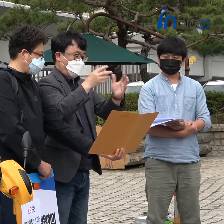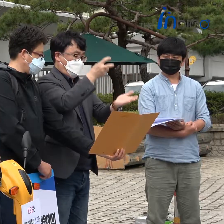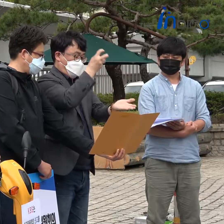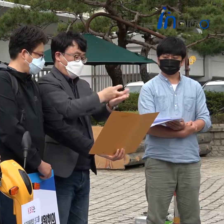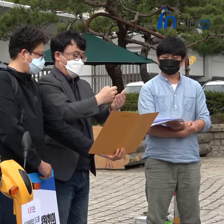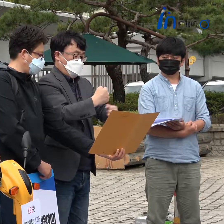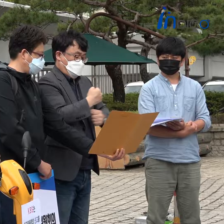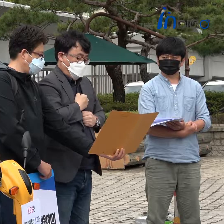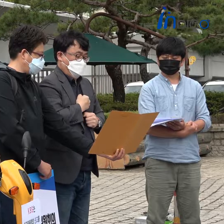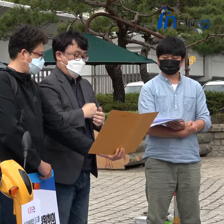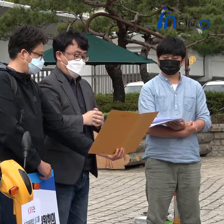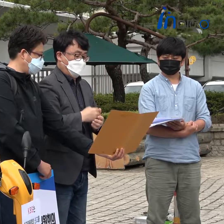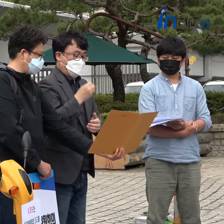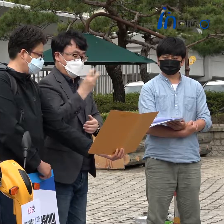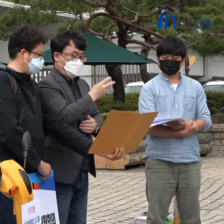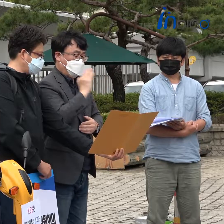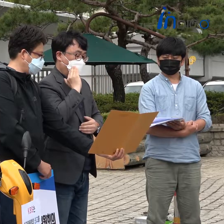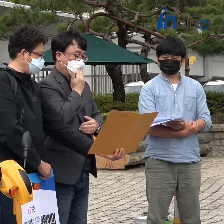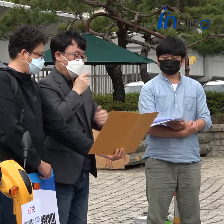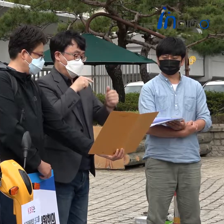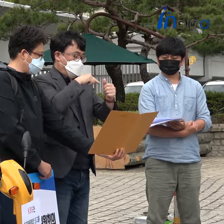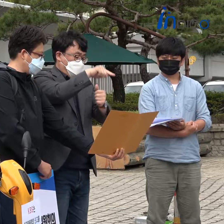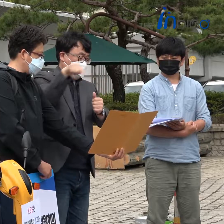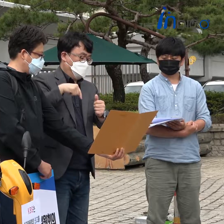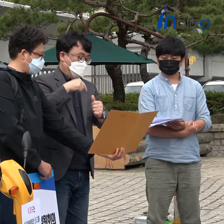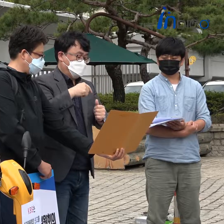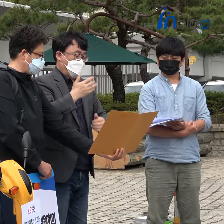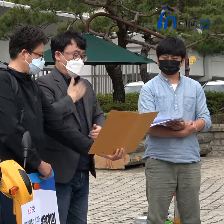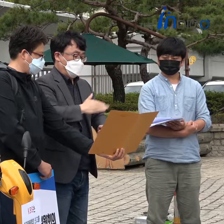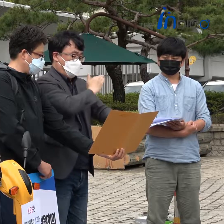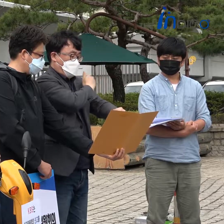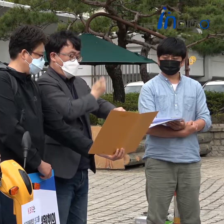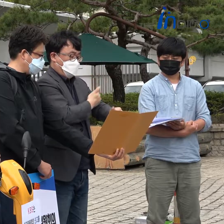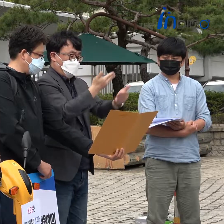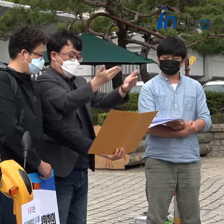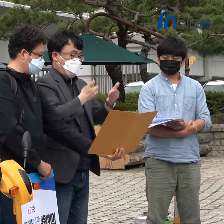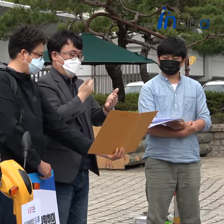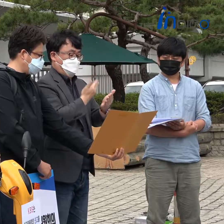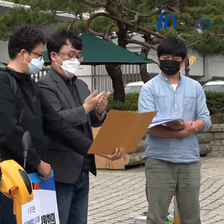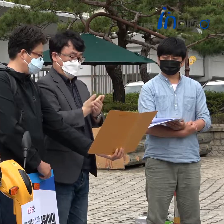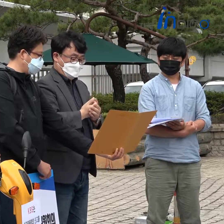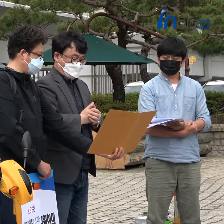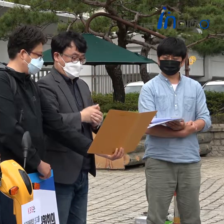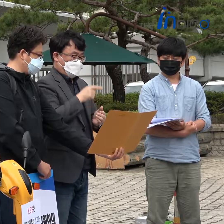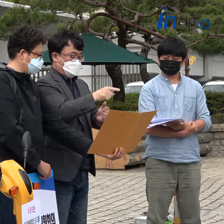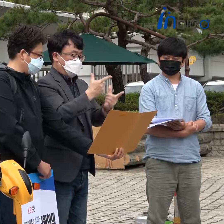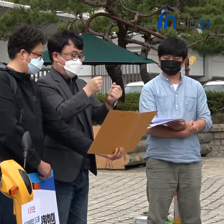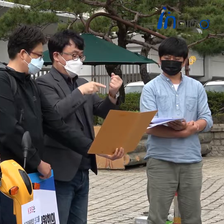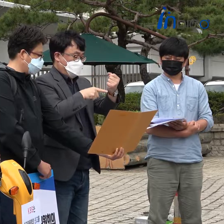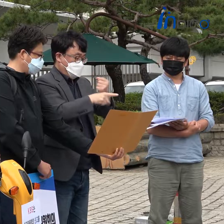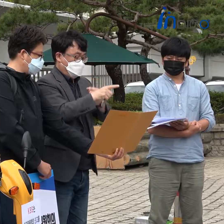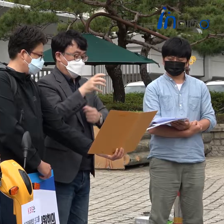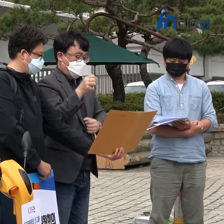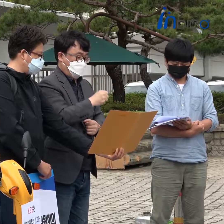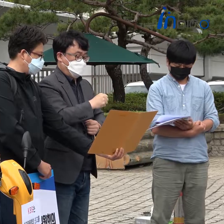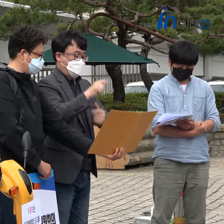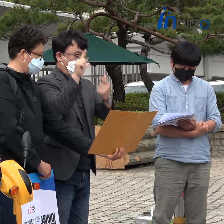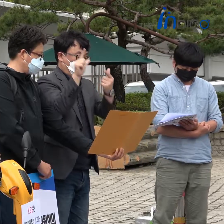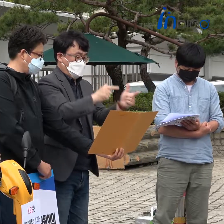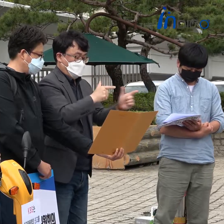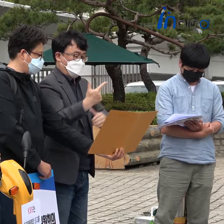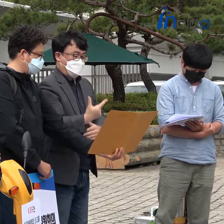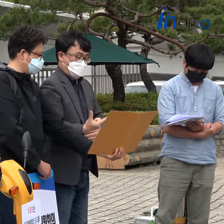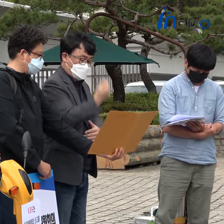대한민국의 헌법 등 법을 지키는 길입니다. 또한 농인들에게 알 권리를 제공하는 길이기도 합니다. 이런